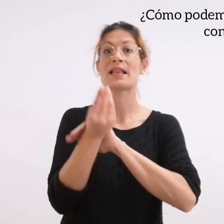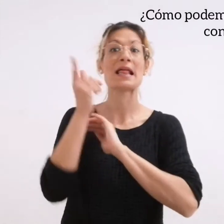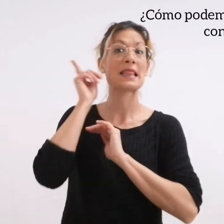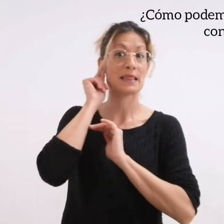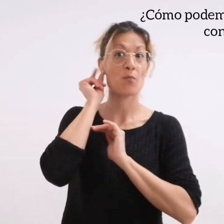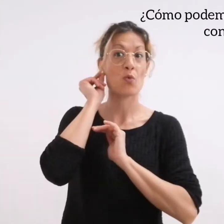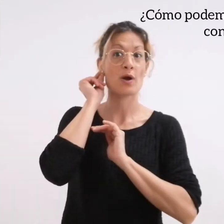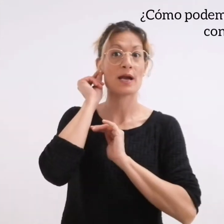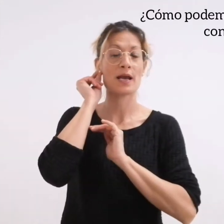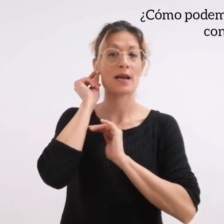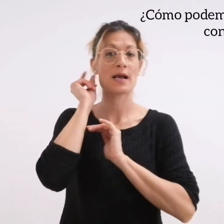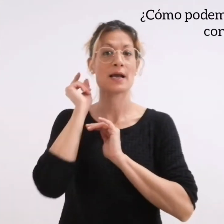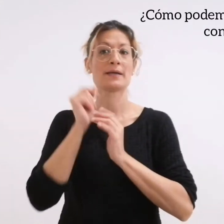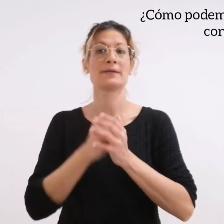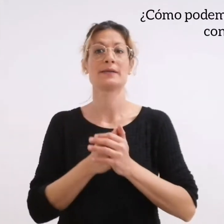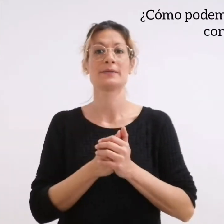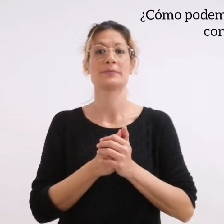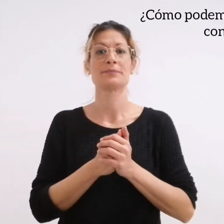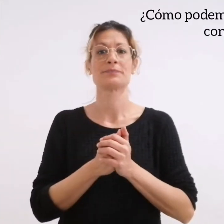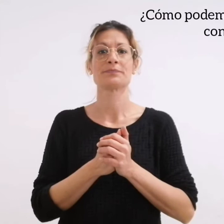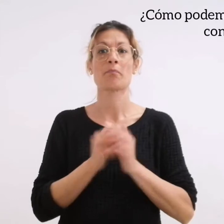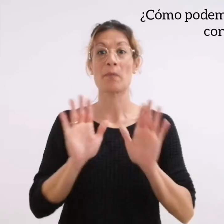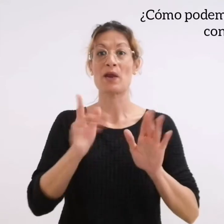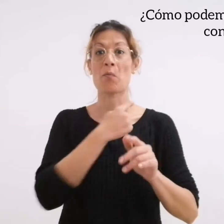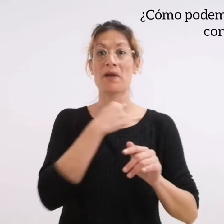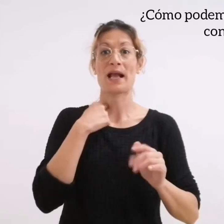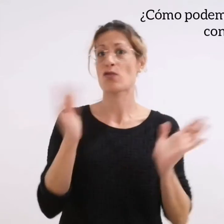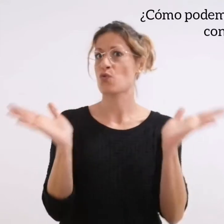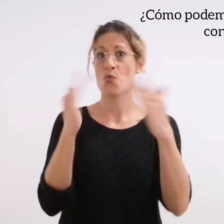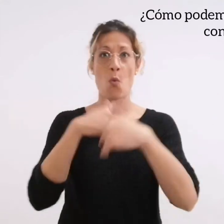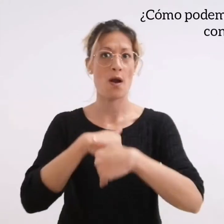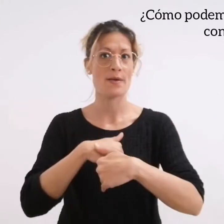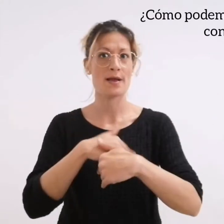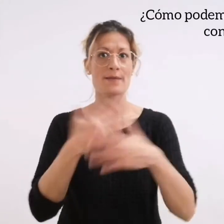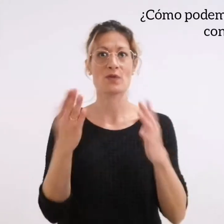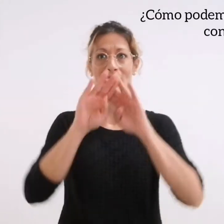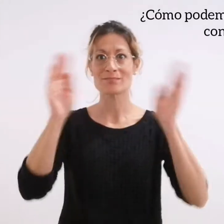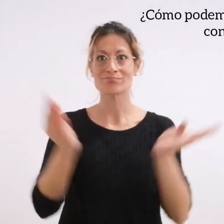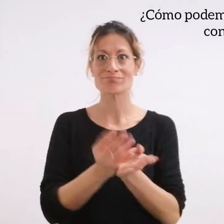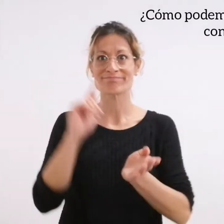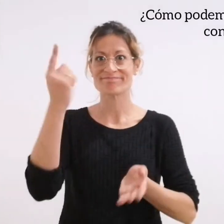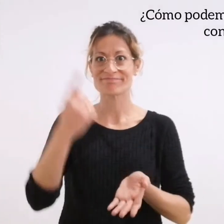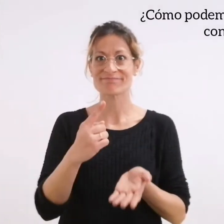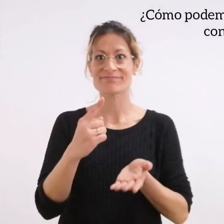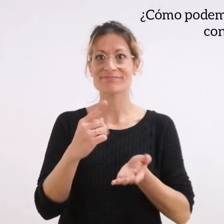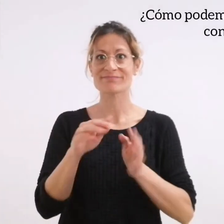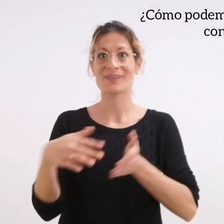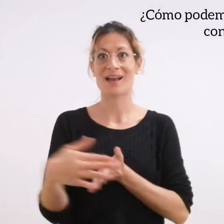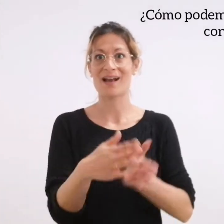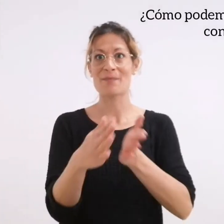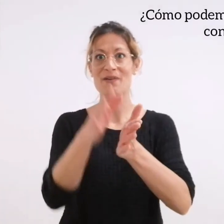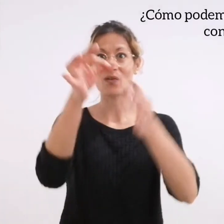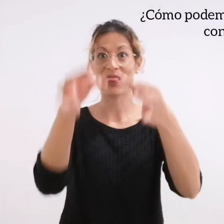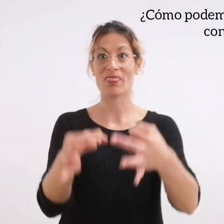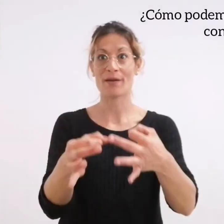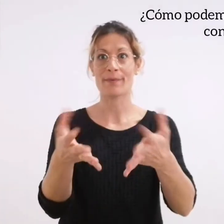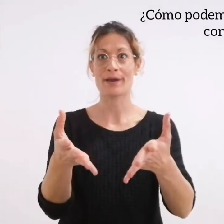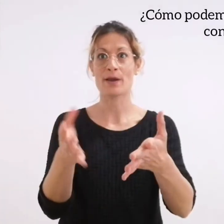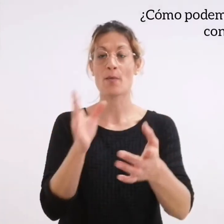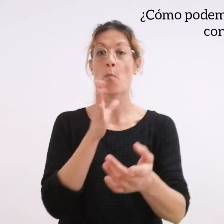ser nuestro Salvador, para abrir un camino para poder encontrarse con Dios. Entonces, la